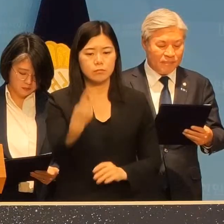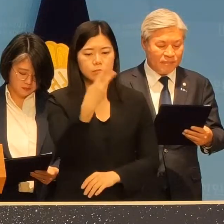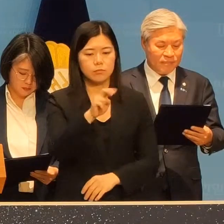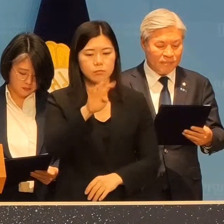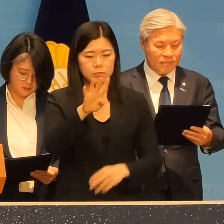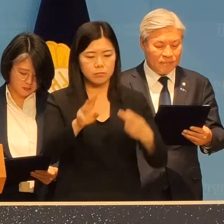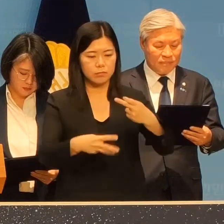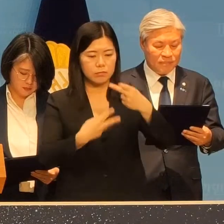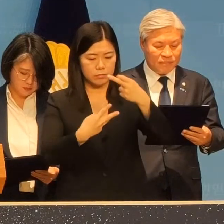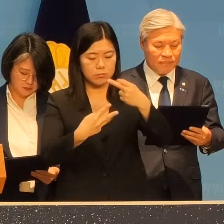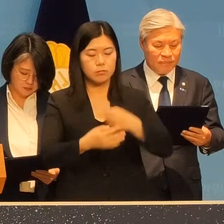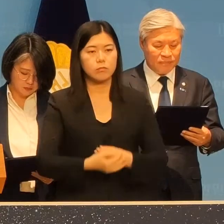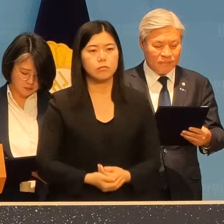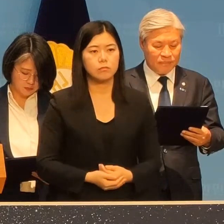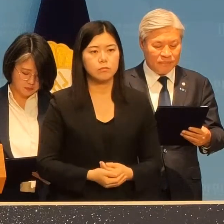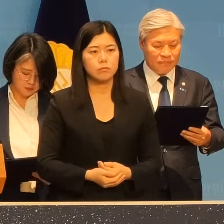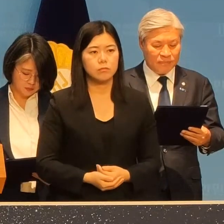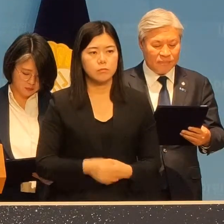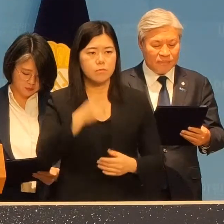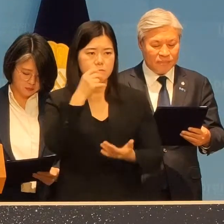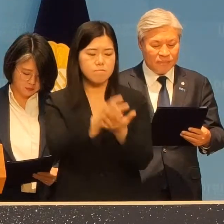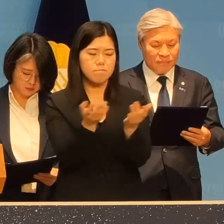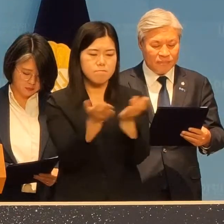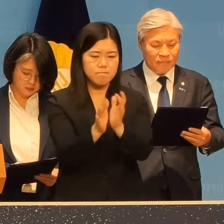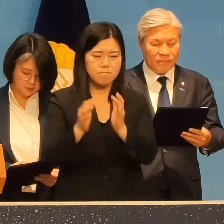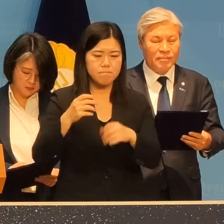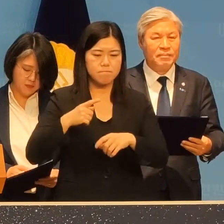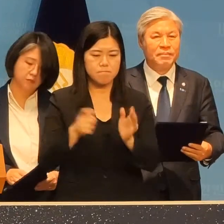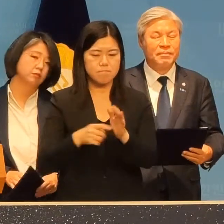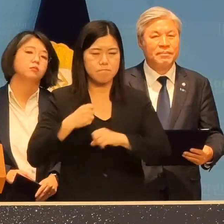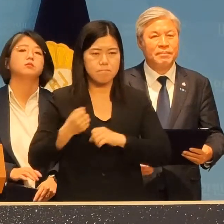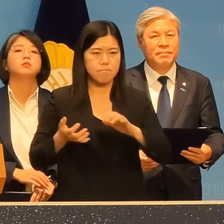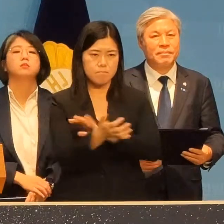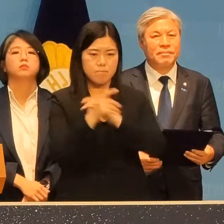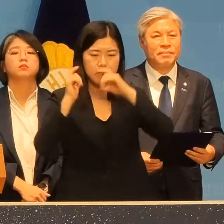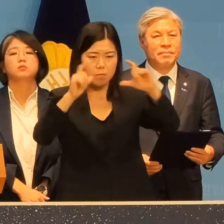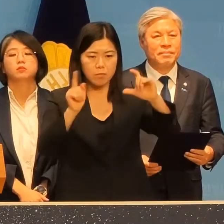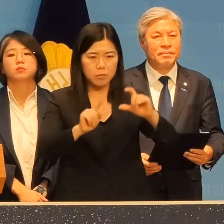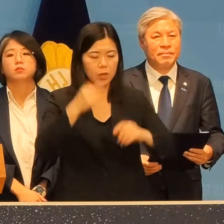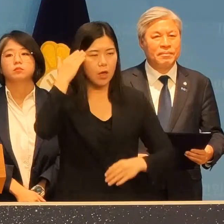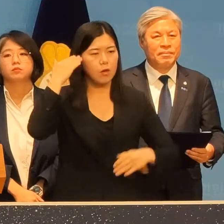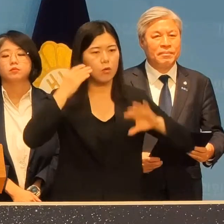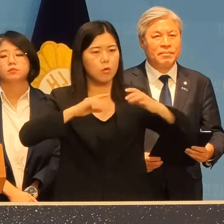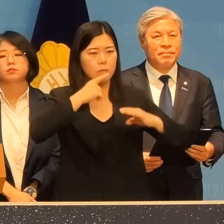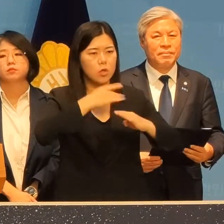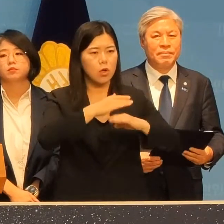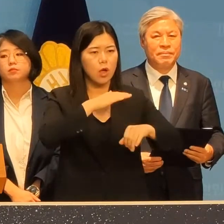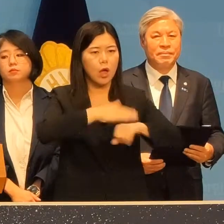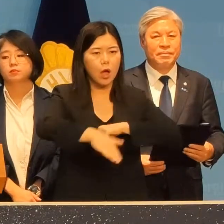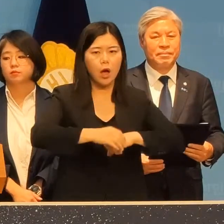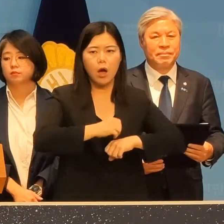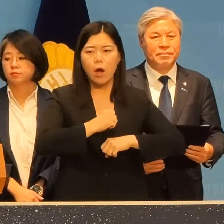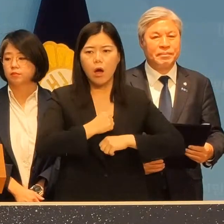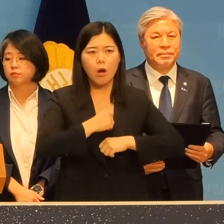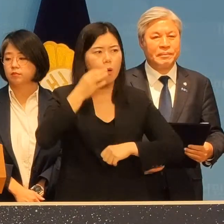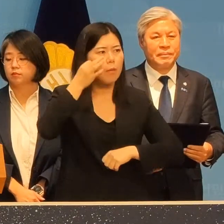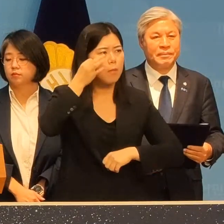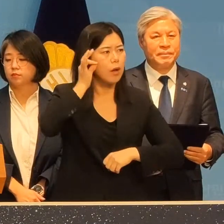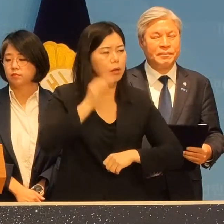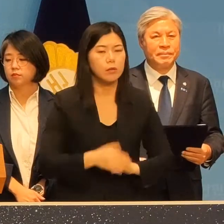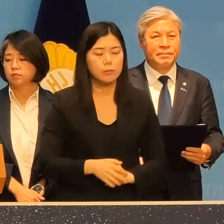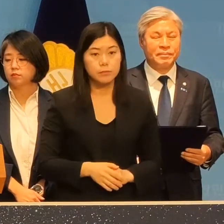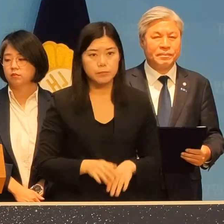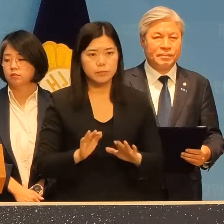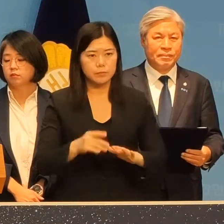2024년 12월 3일 유연적인 비상계엄 선포는 대한민국 민주주의의 경종을 울렸습니다.